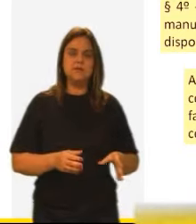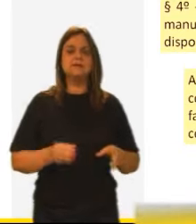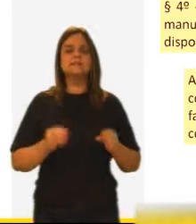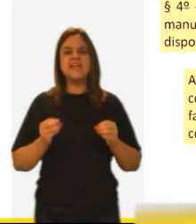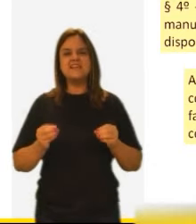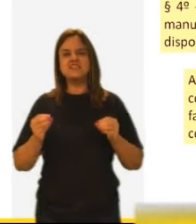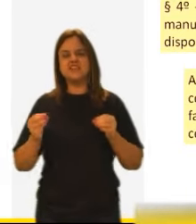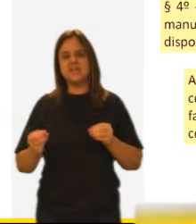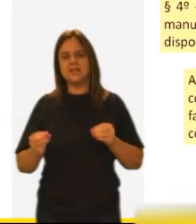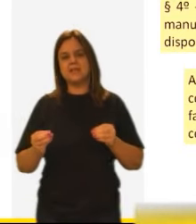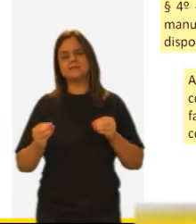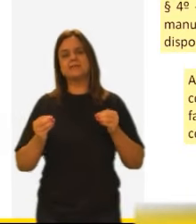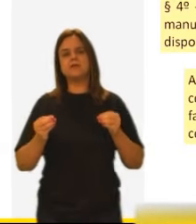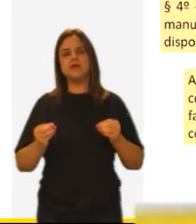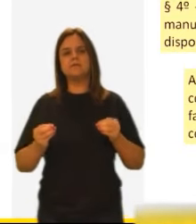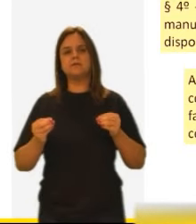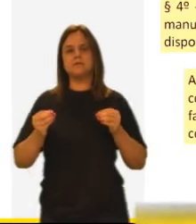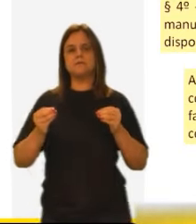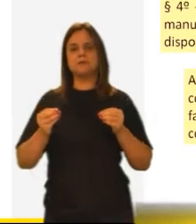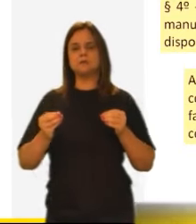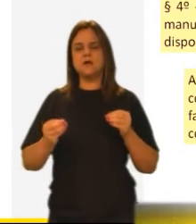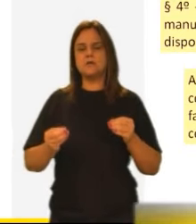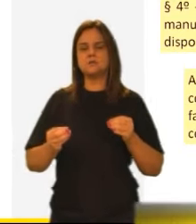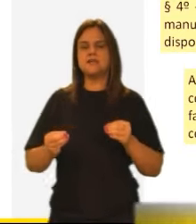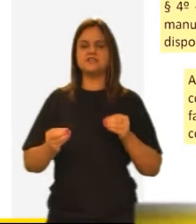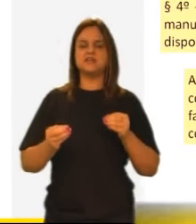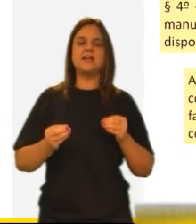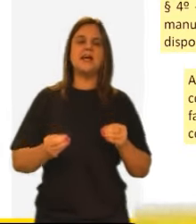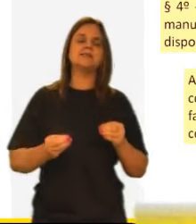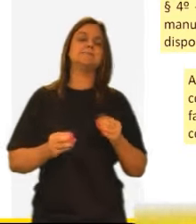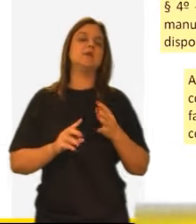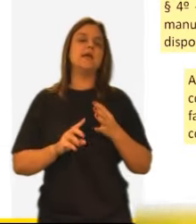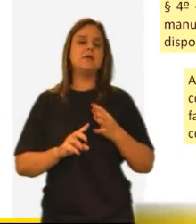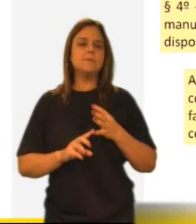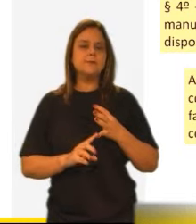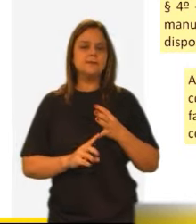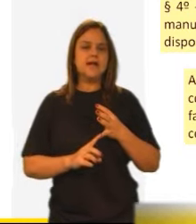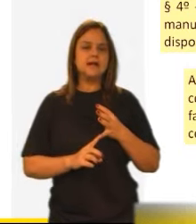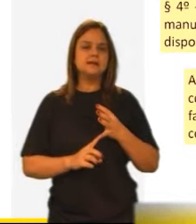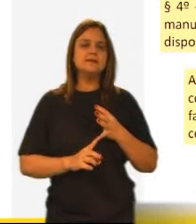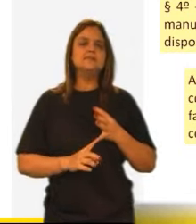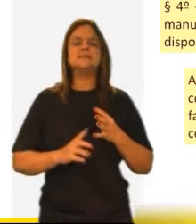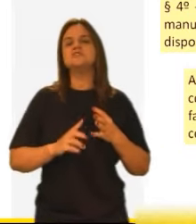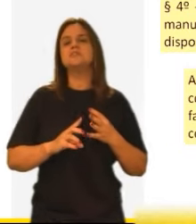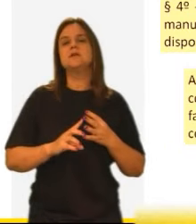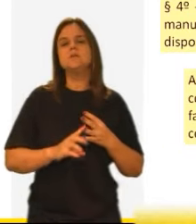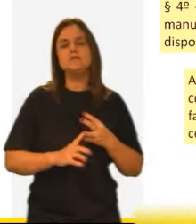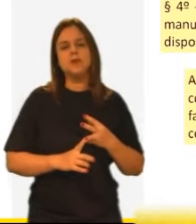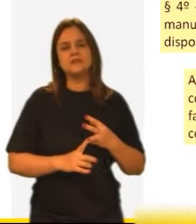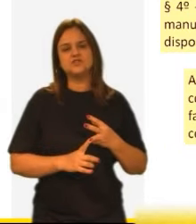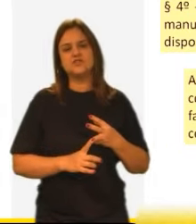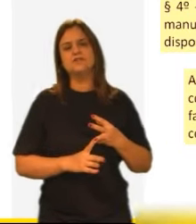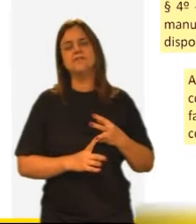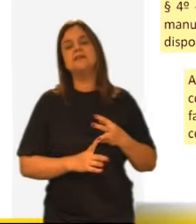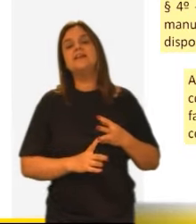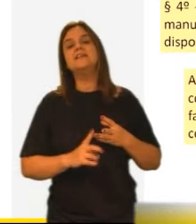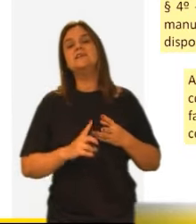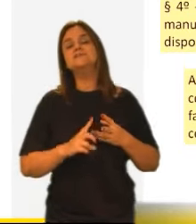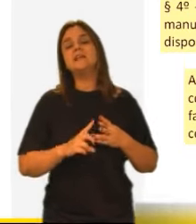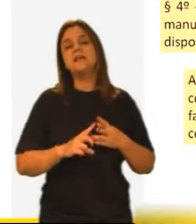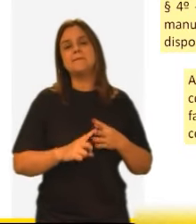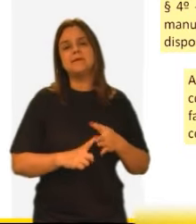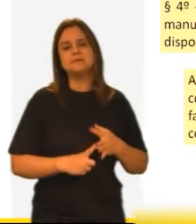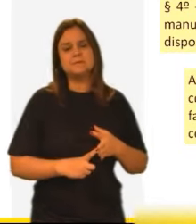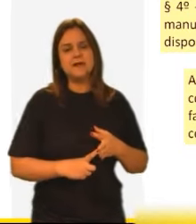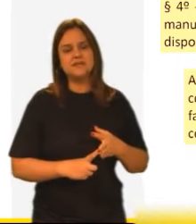Sim. Desde que esta nova contribuição seja criada por lei complementar, seja não cumulativa e